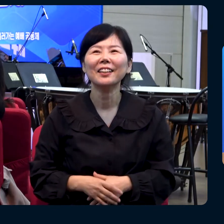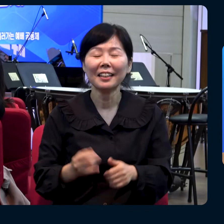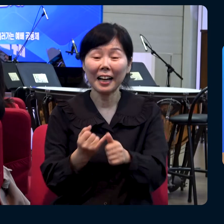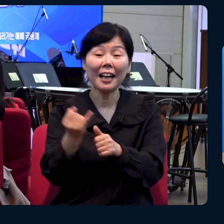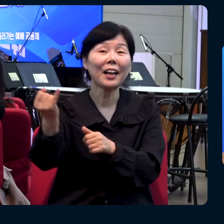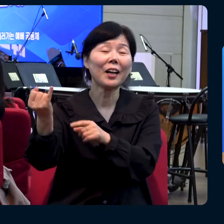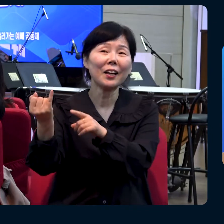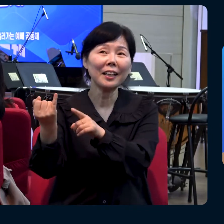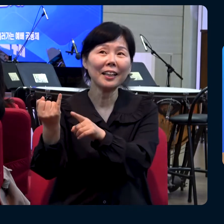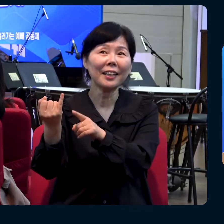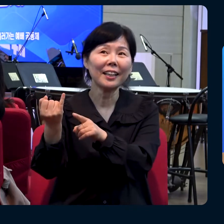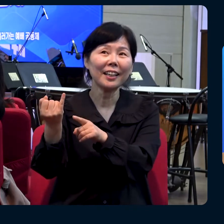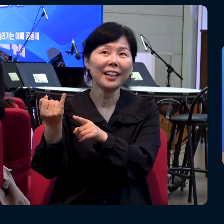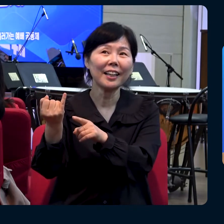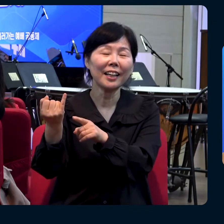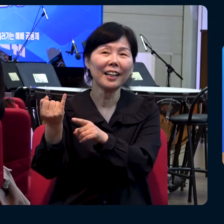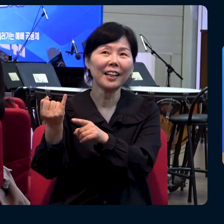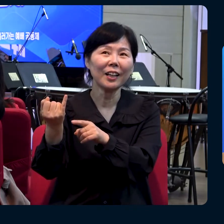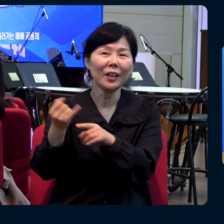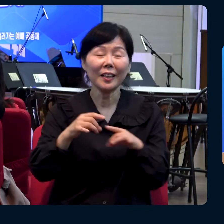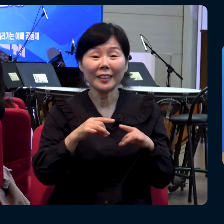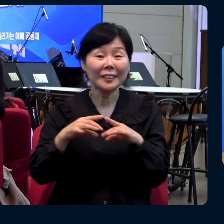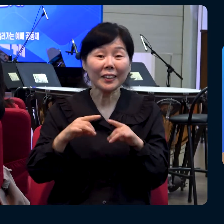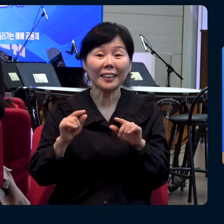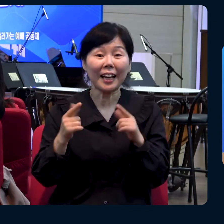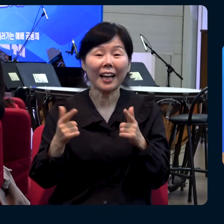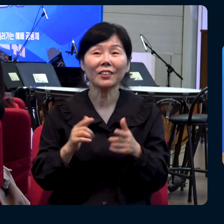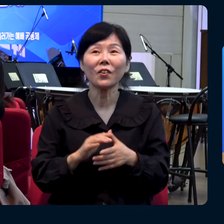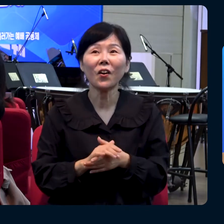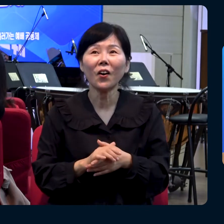아내 되시는 분 있잖아요. 그는 전기가 오는 게 아니라